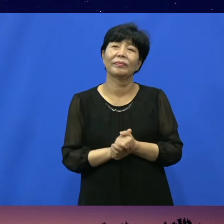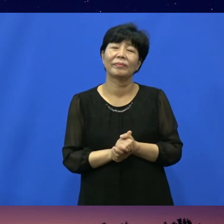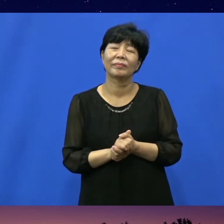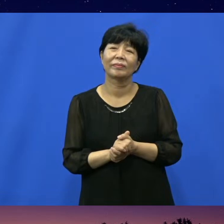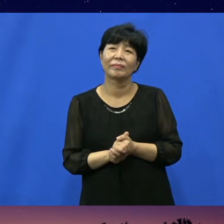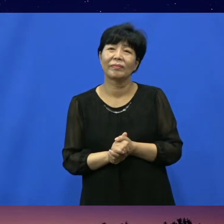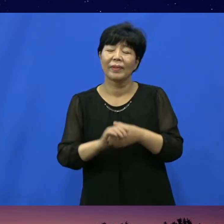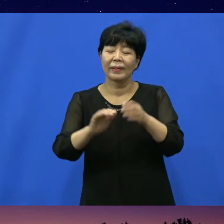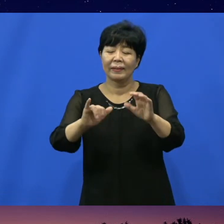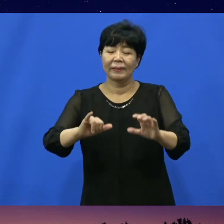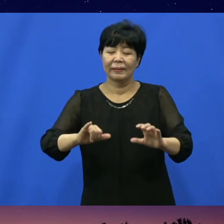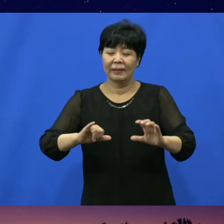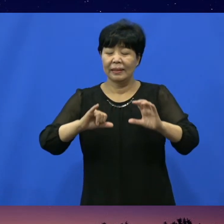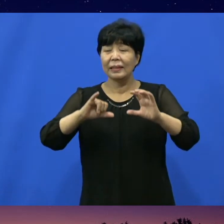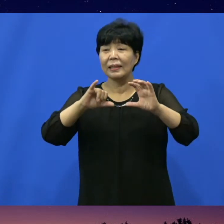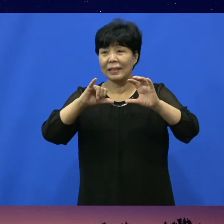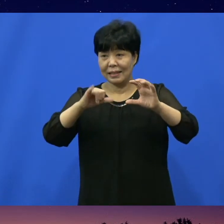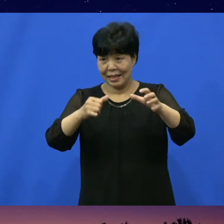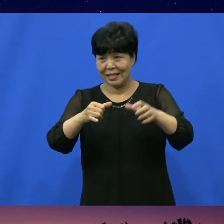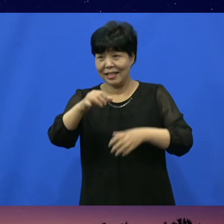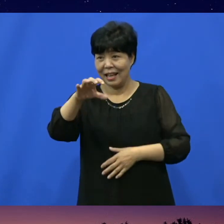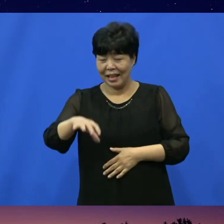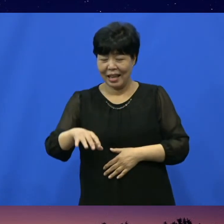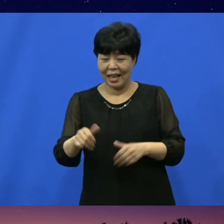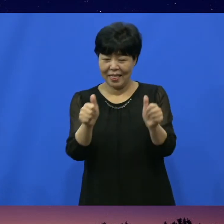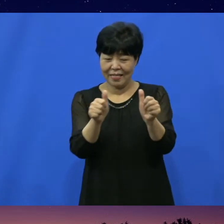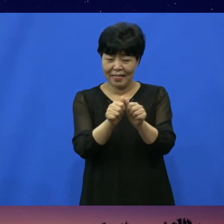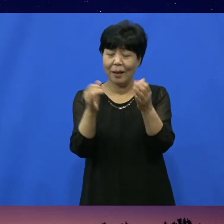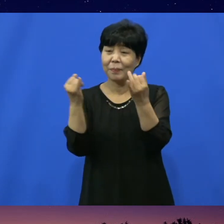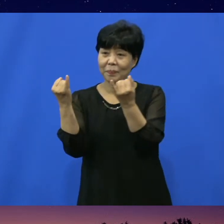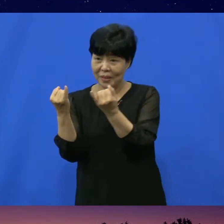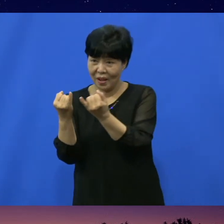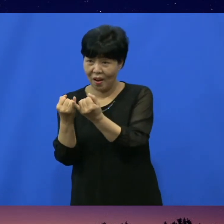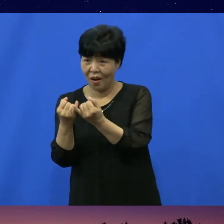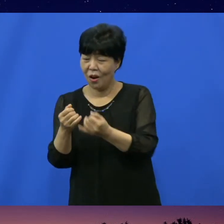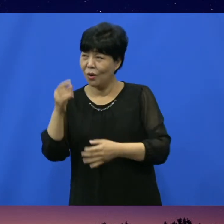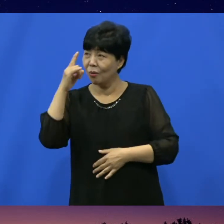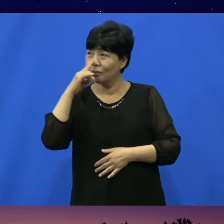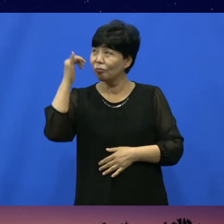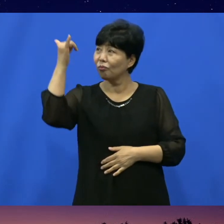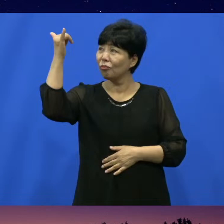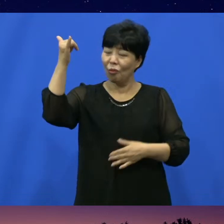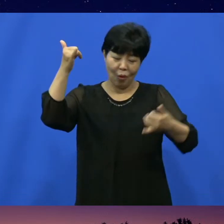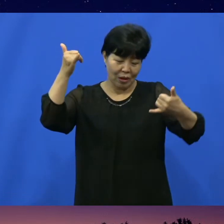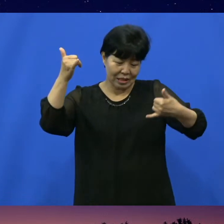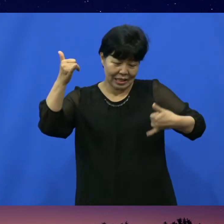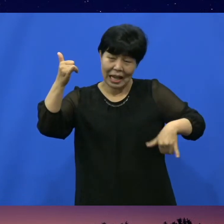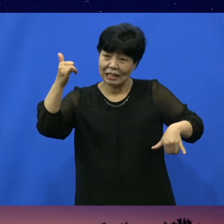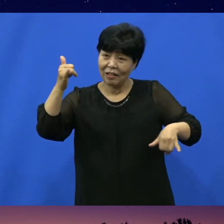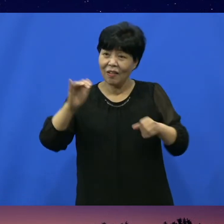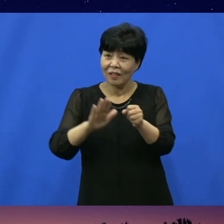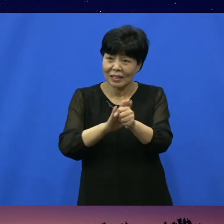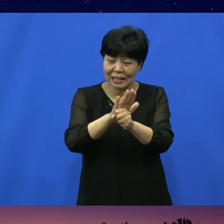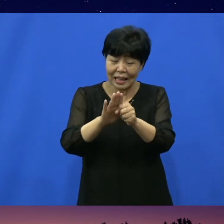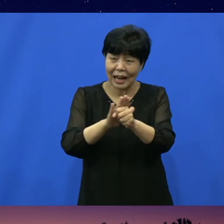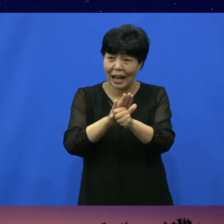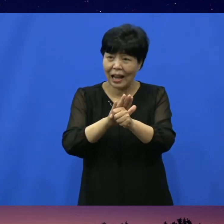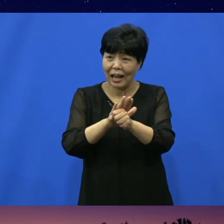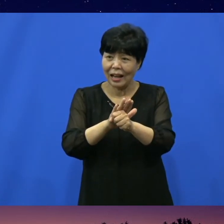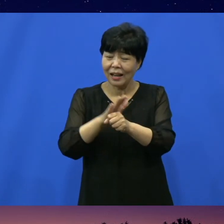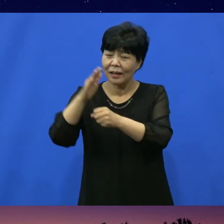여러분, 이 세상에 우리가 남녀의 모든 사랑들, 부모와 자녀와의 사랑, 모든 것은요, 인간의 사랑은 하나님의